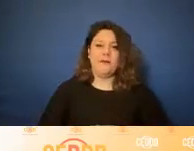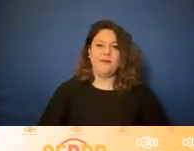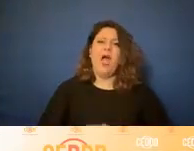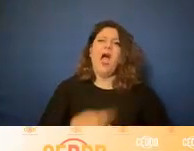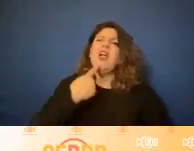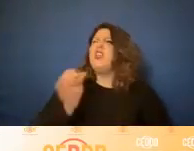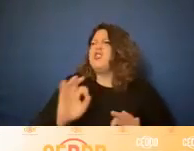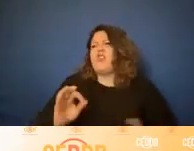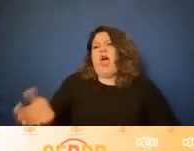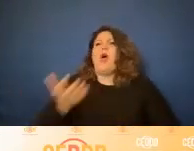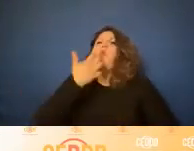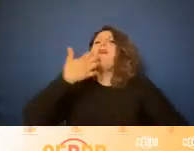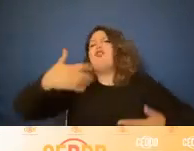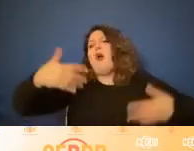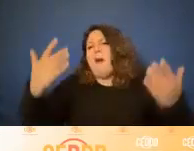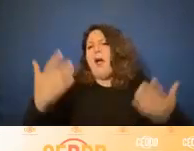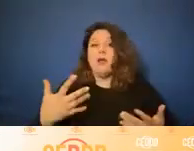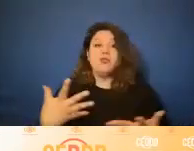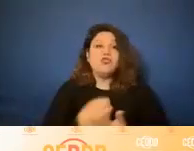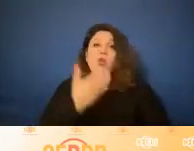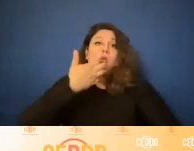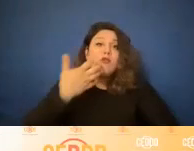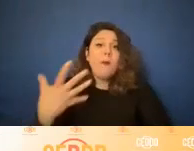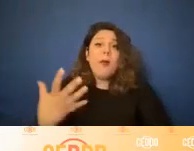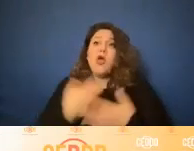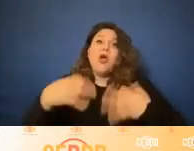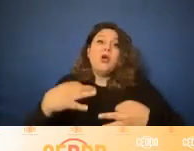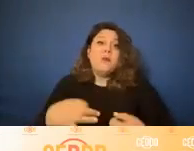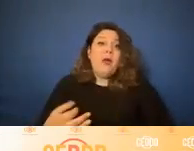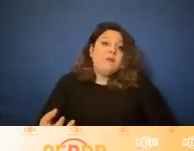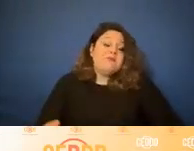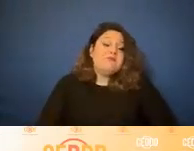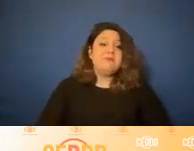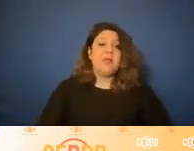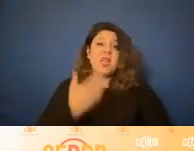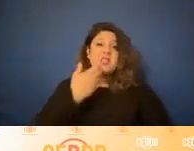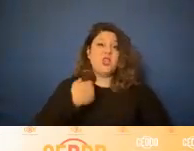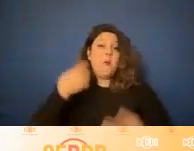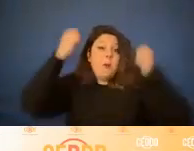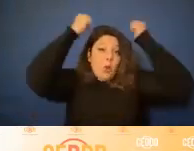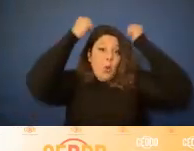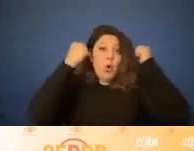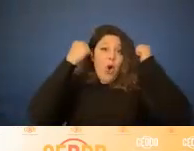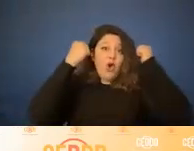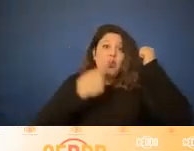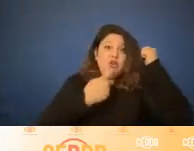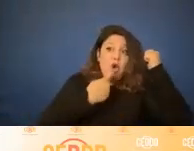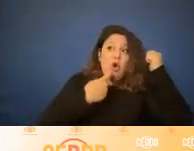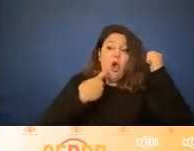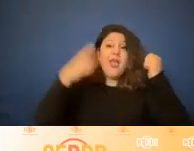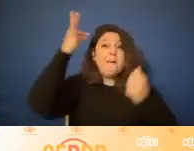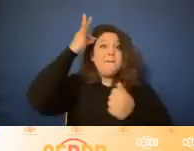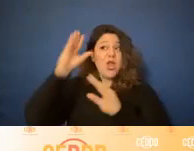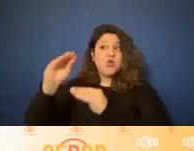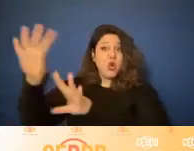¿no? Todo es una broma, todo es normal. Si total me he puesto un gorro y le he tocado el pelo, eso no es grave, no, cuidado, no.